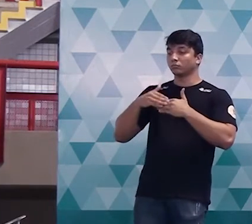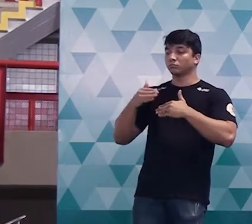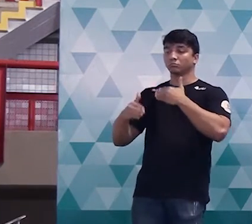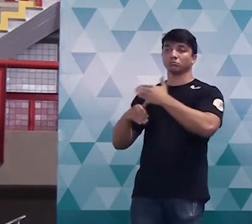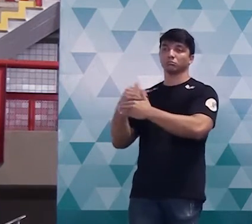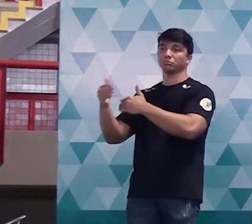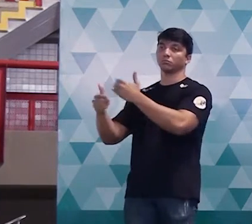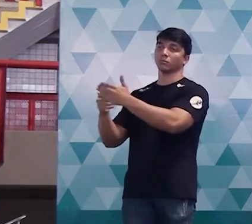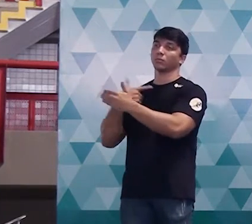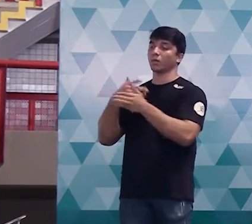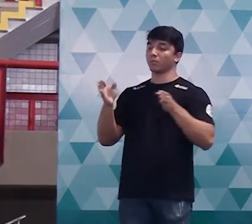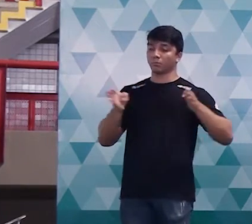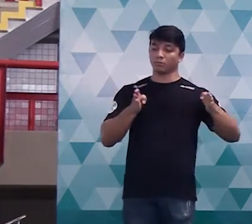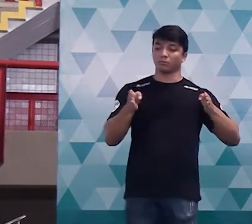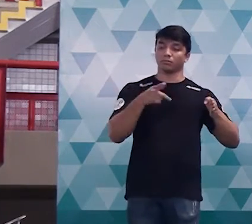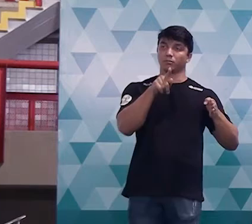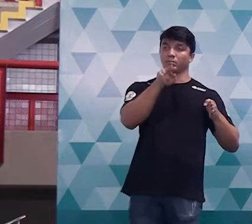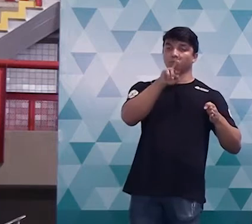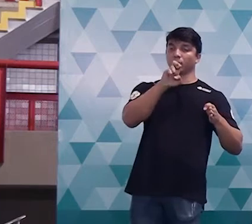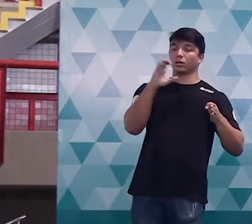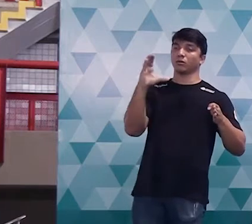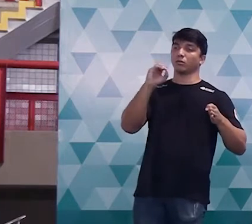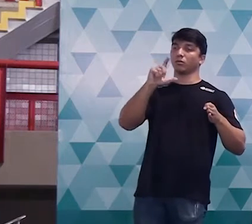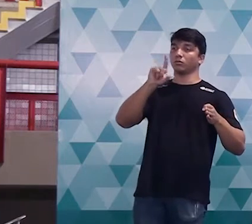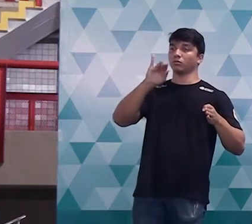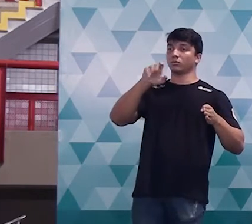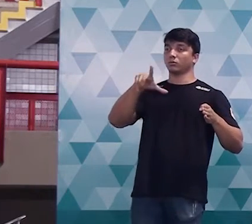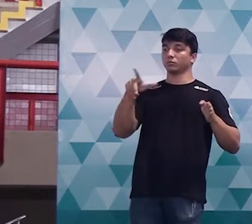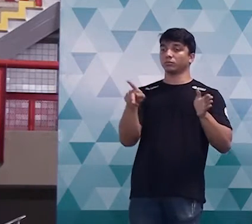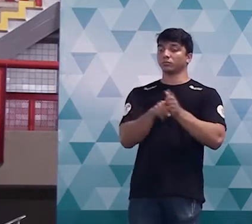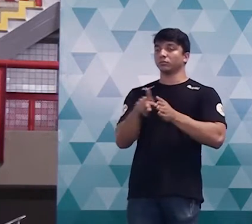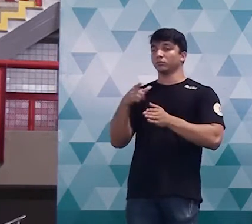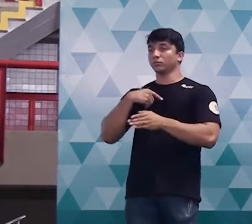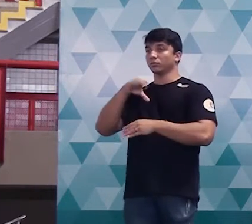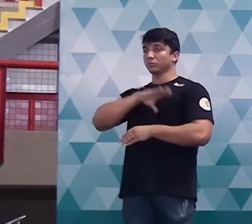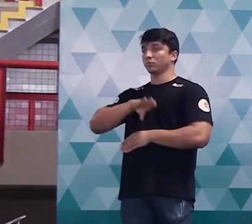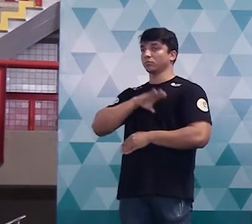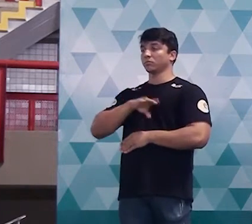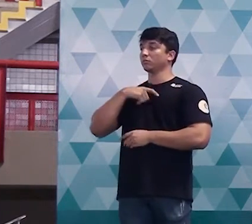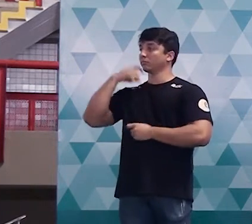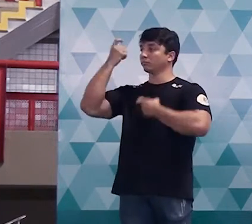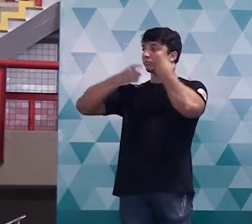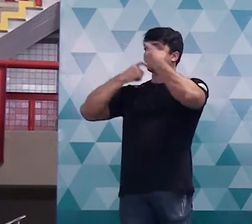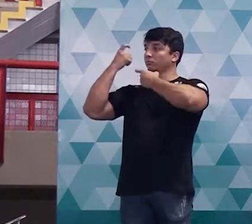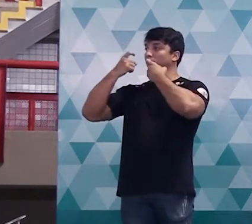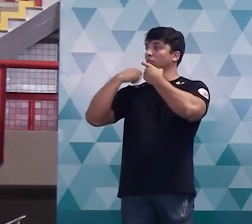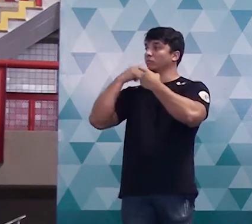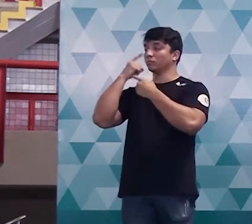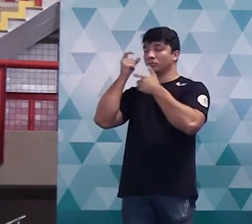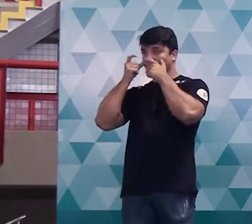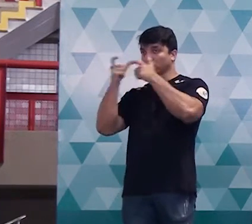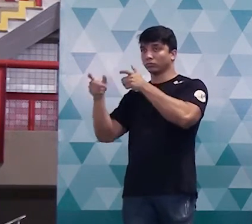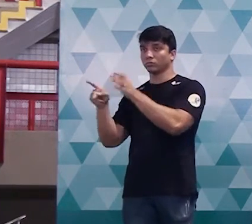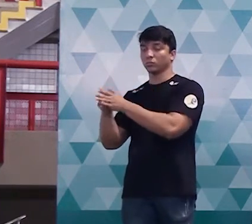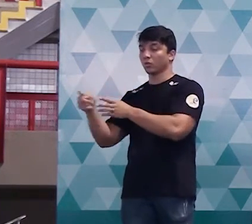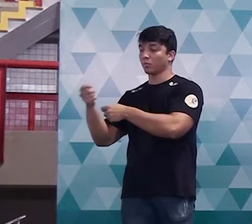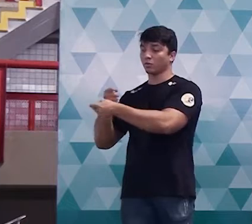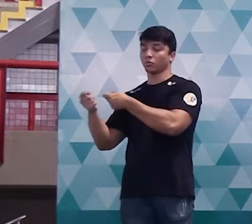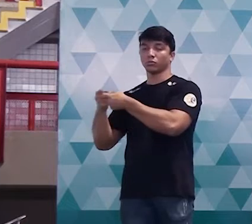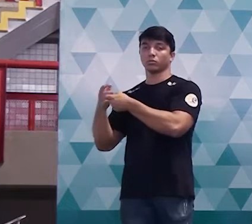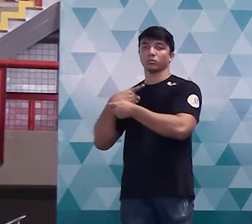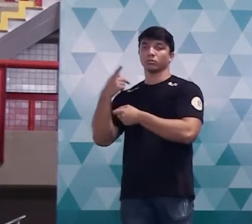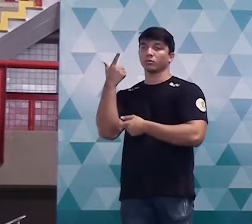lado, é o que a gente vai chamar de período pré-colonial. Os portugueses estavam muito mais preocupados em garantir os seus interesses econômicos